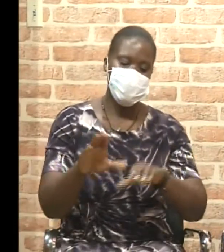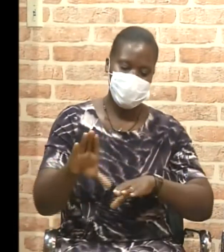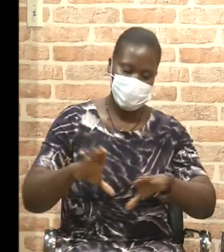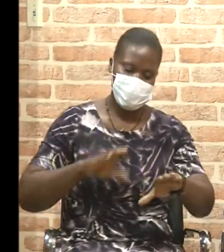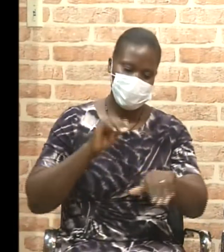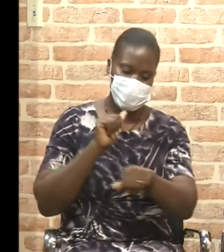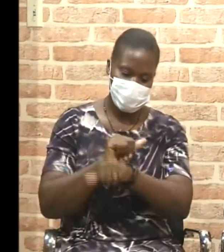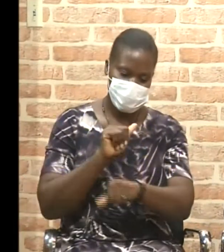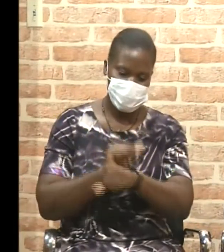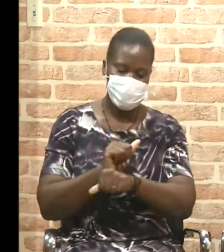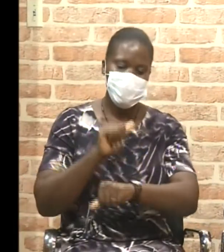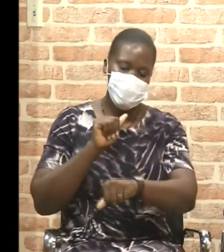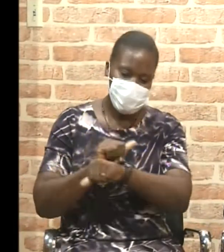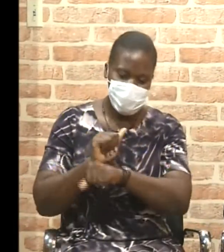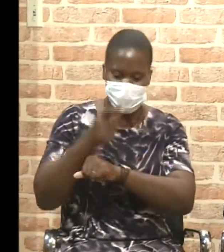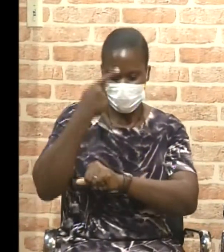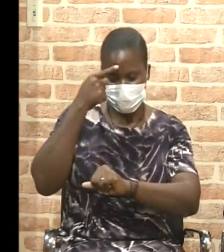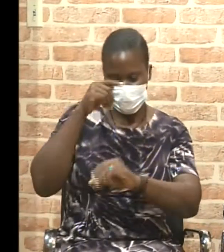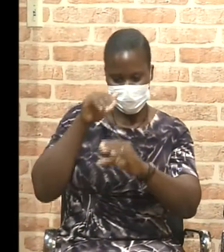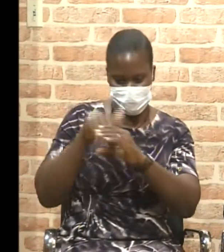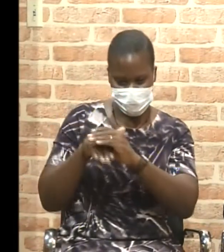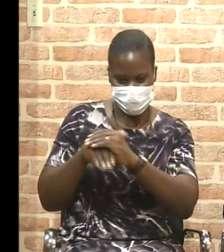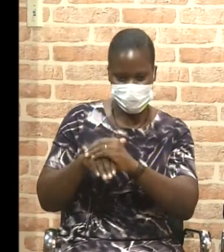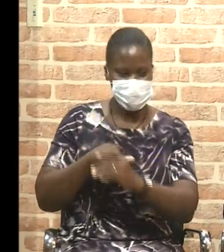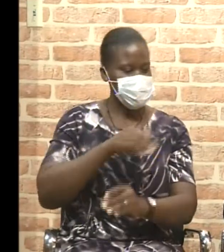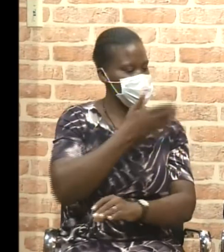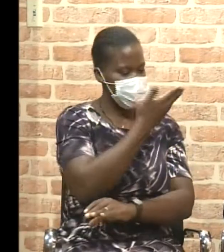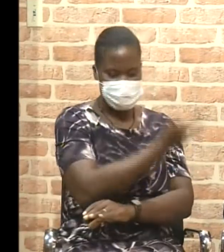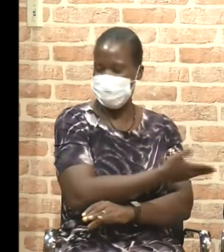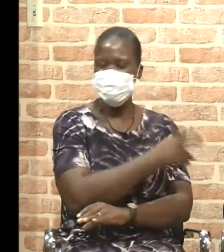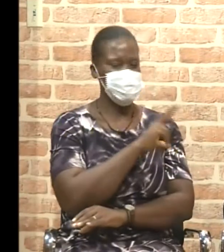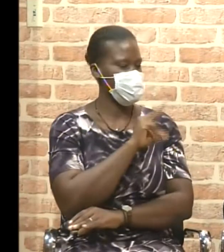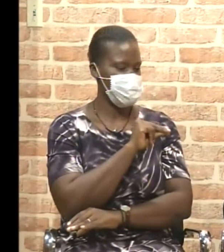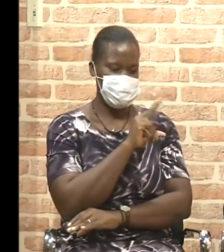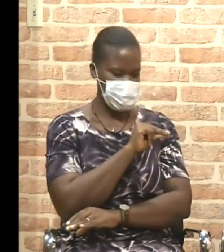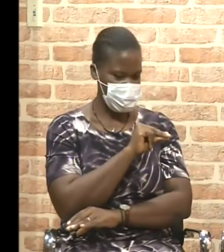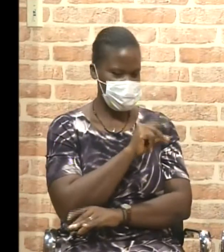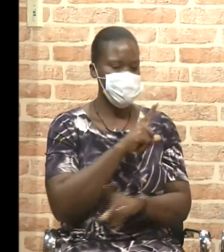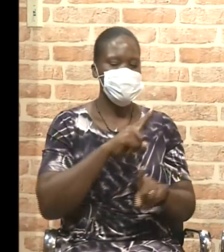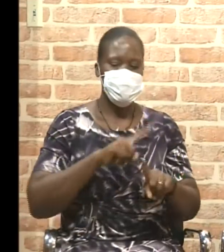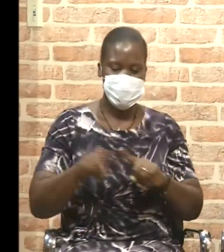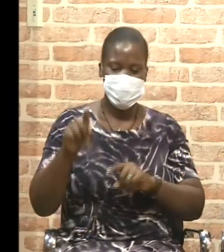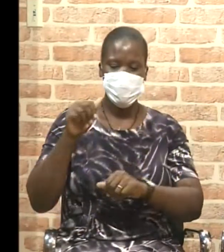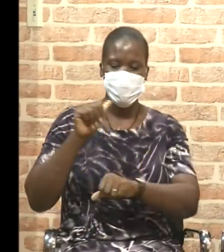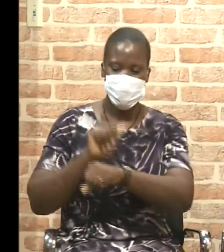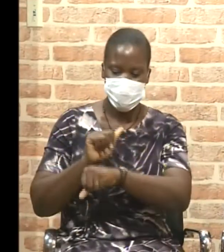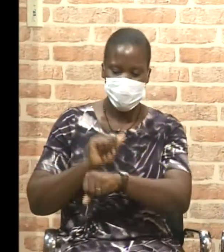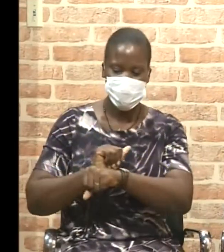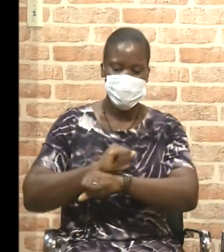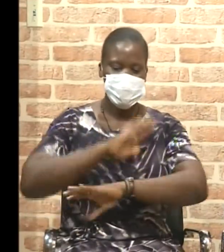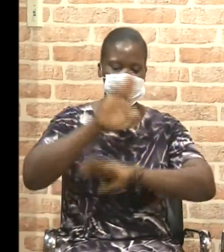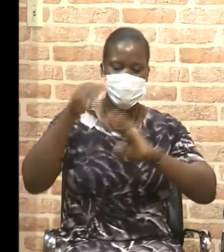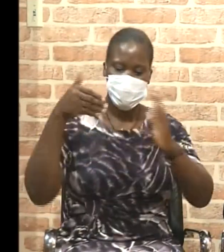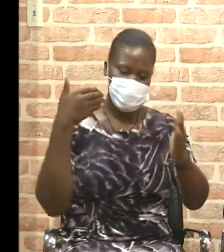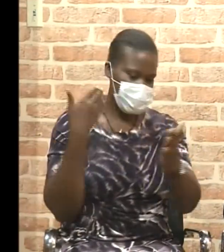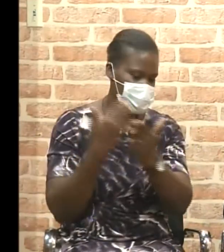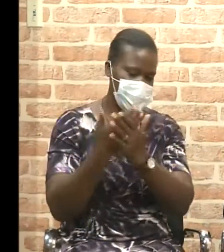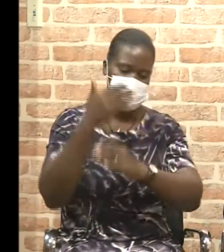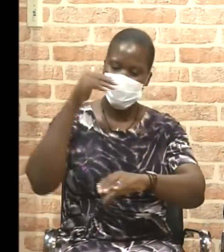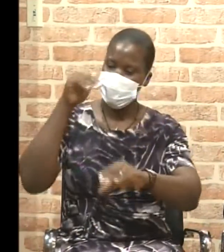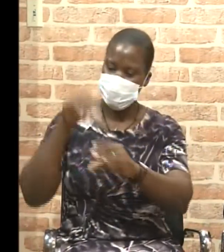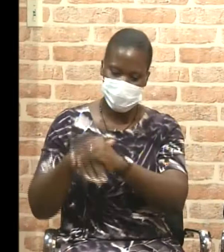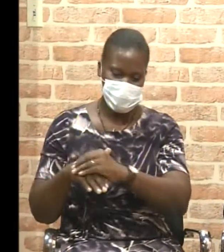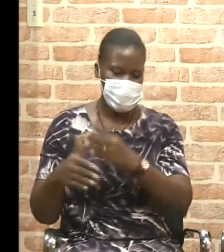là. Travail pour inclusion, il n'est pas soit net. Mais c'est un travail qui concerne tout le monde, que c'est monde qui est handicapé, que n'est pas